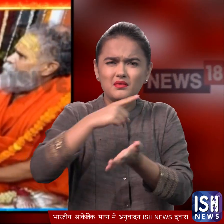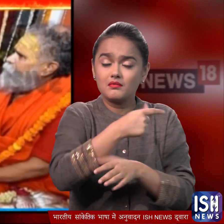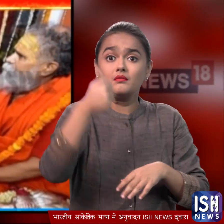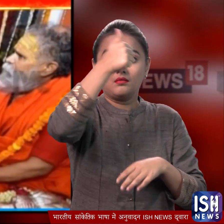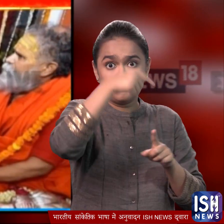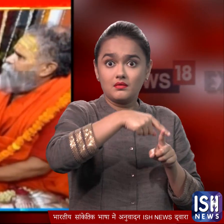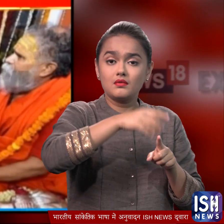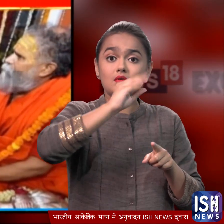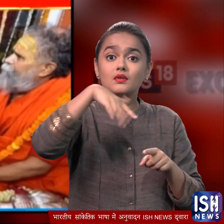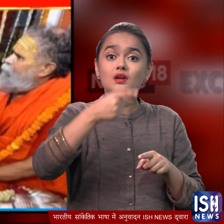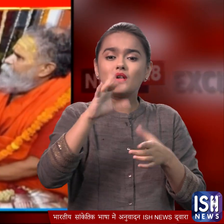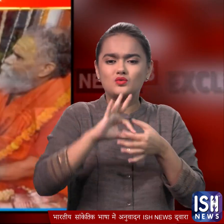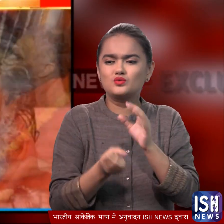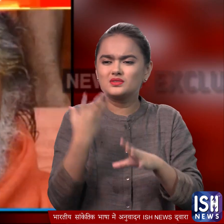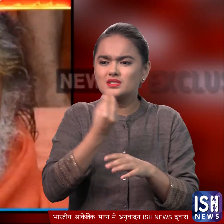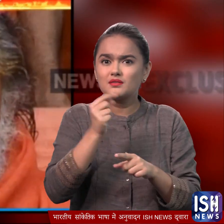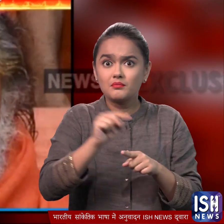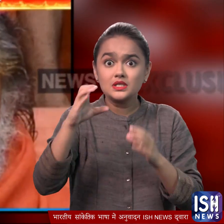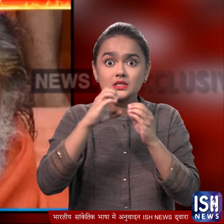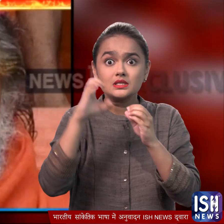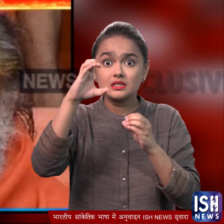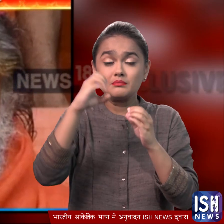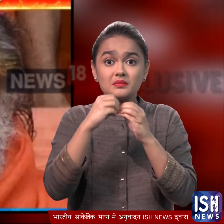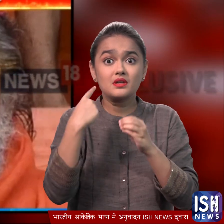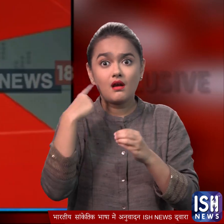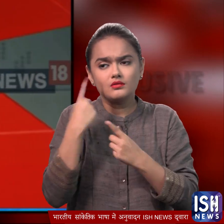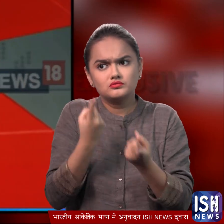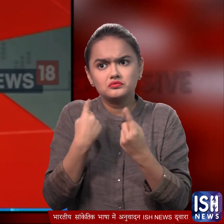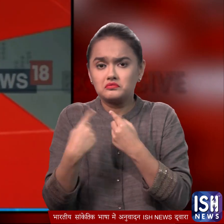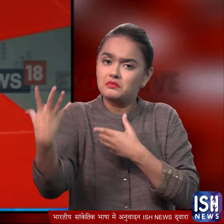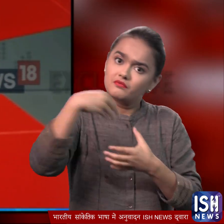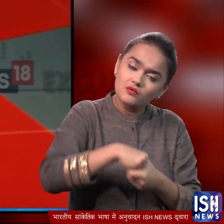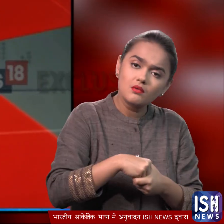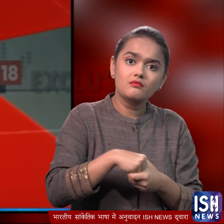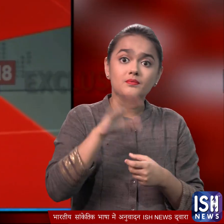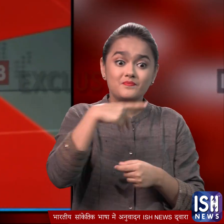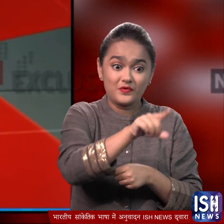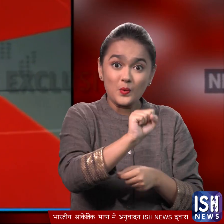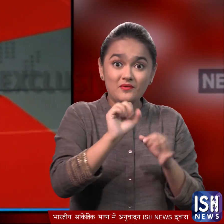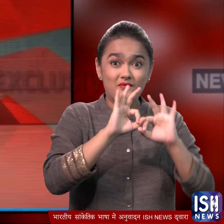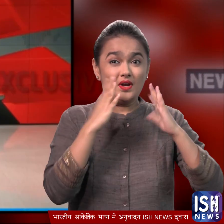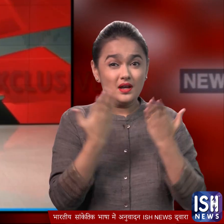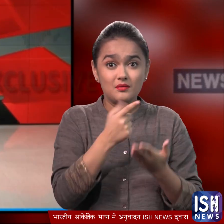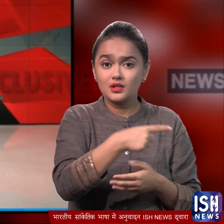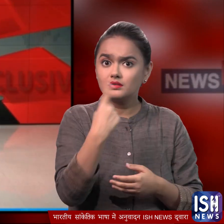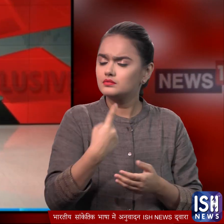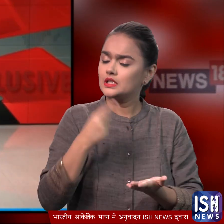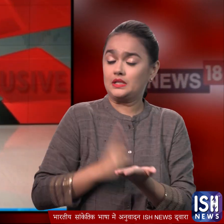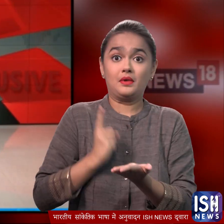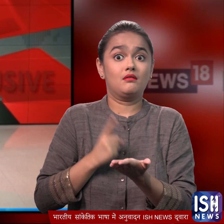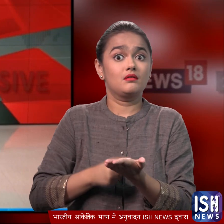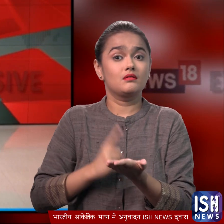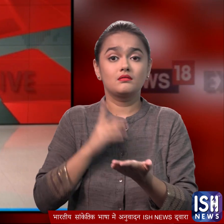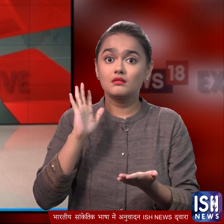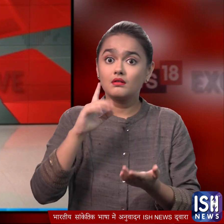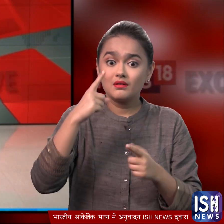उनकी मौत के बाद संत समाज की ओर से मामले की सीबीआई जांच की मांग होने लगी, जिसके बाद महंत नरेंद्र गिरी के परिवार वालों ने भी यही मांग की और